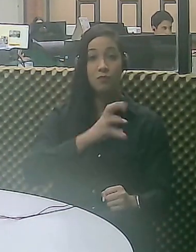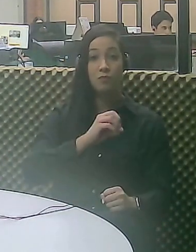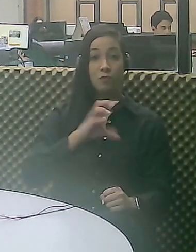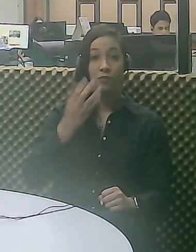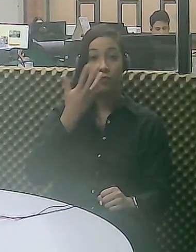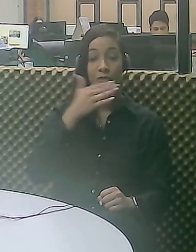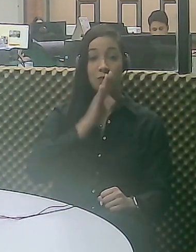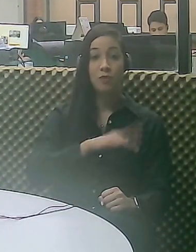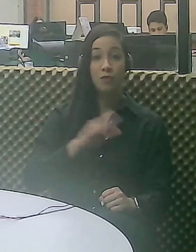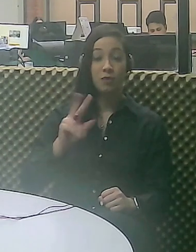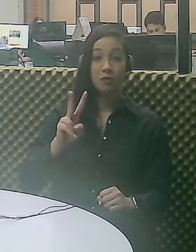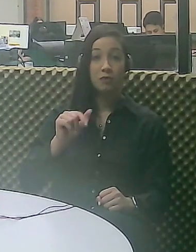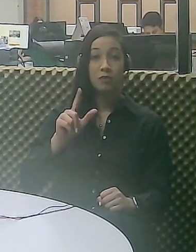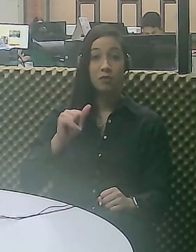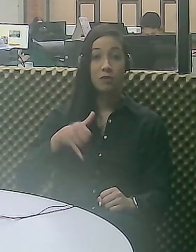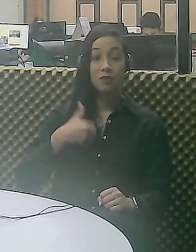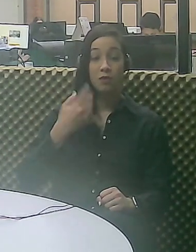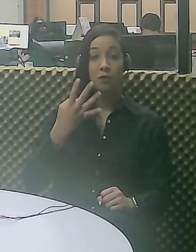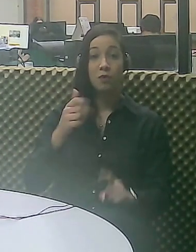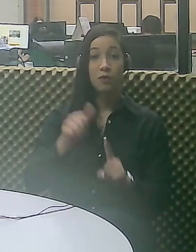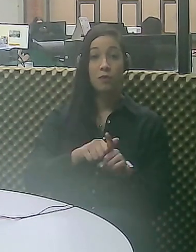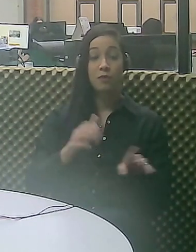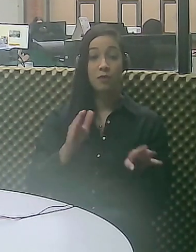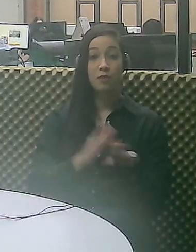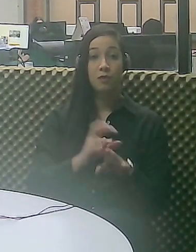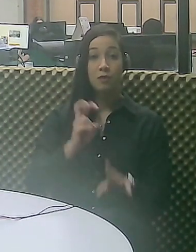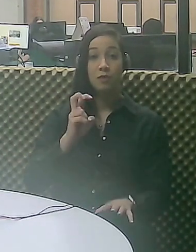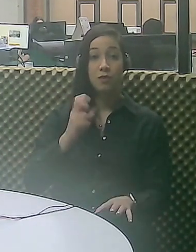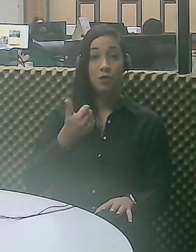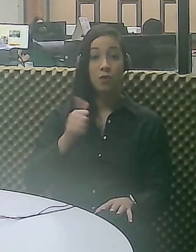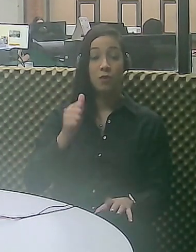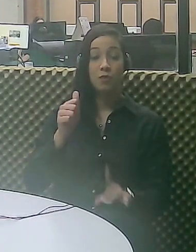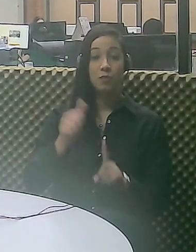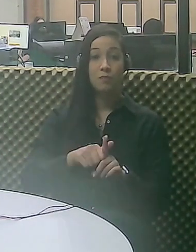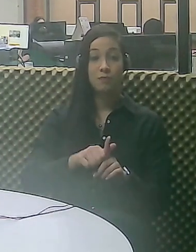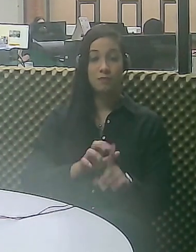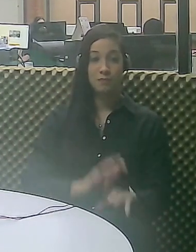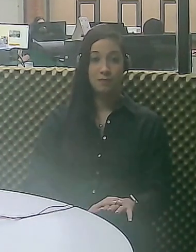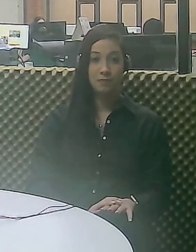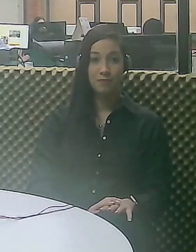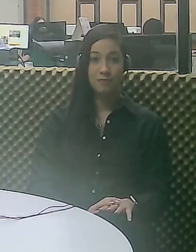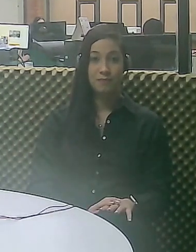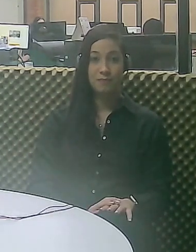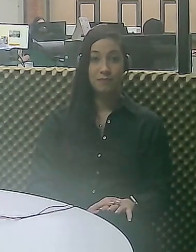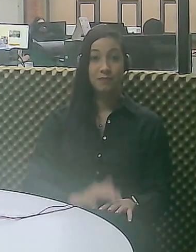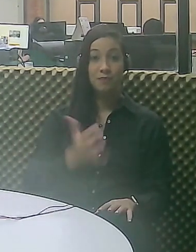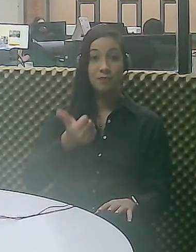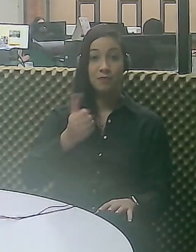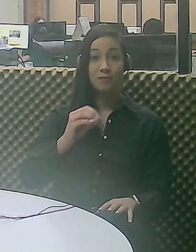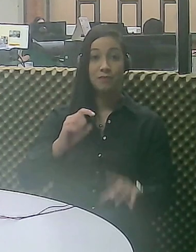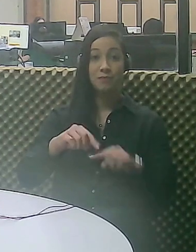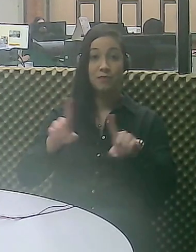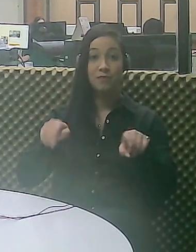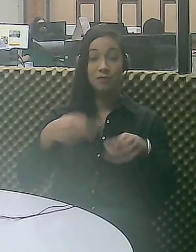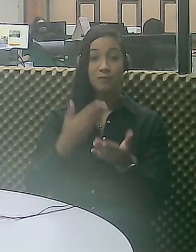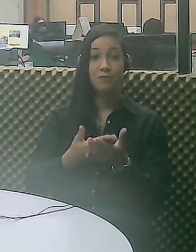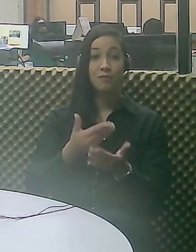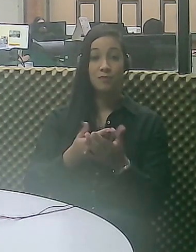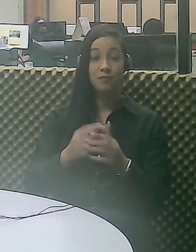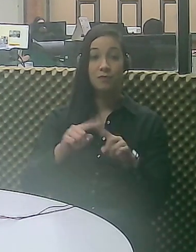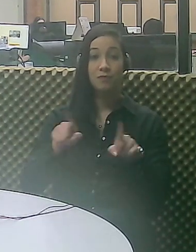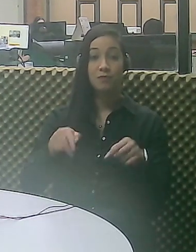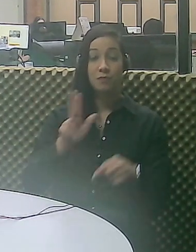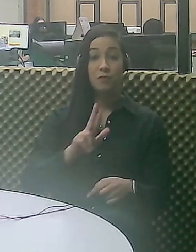crianças com idades entre 4 meses a 5 anos e 11 meses. Serão 10 salas de aula, sala